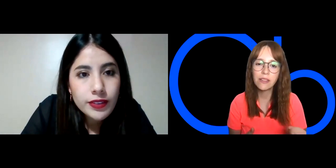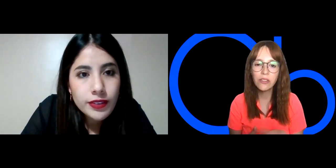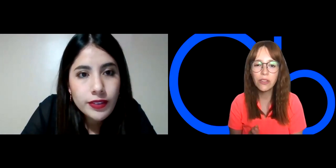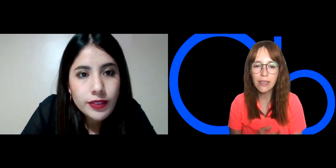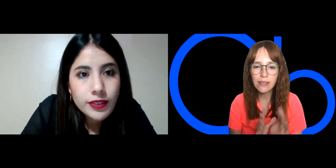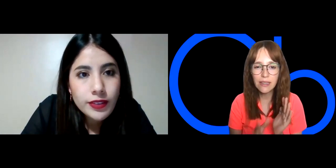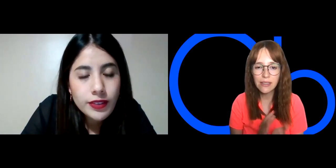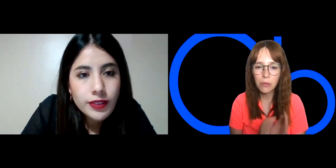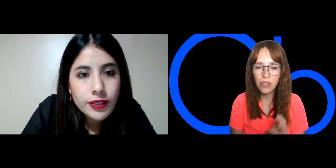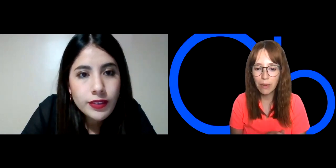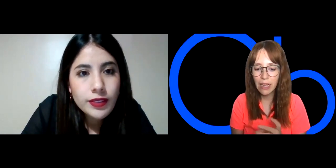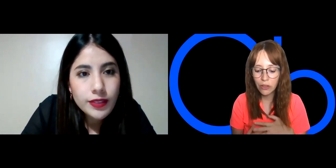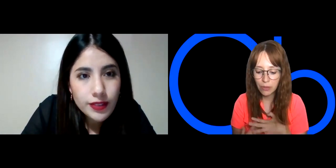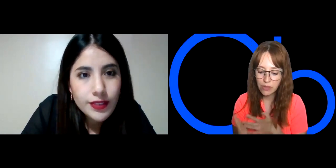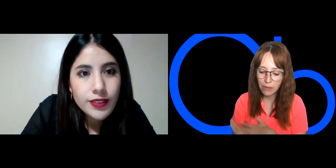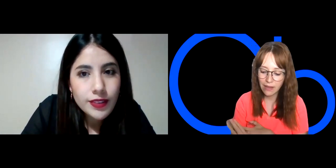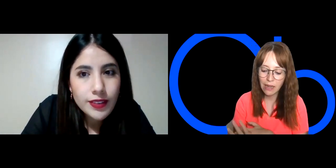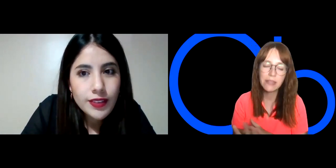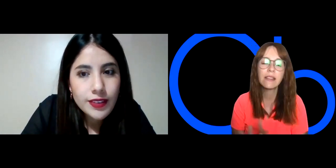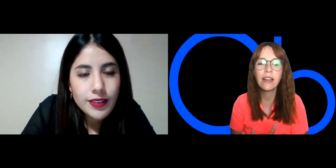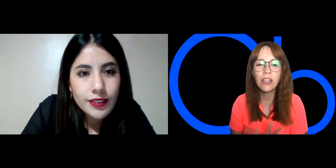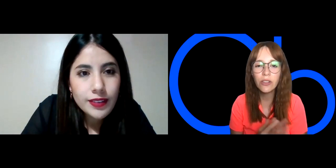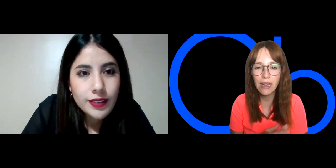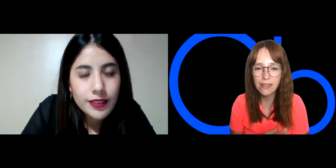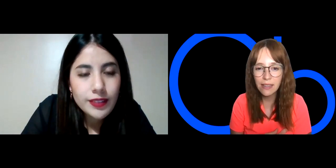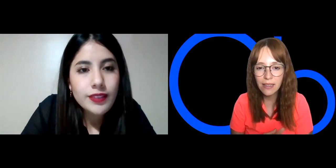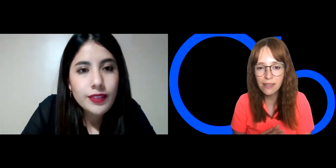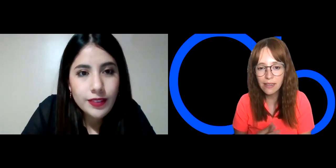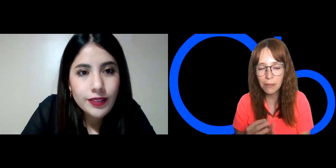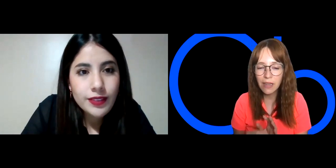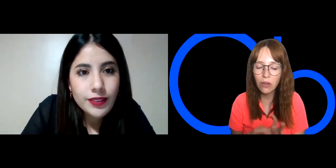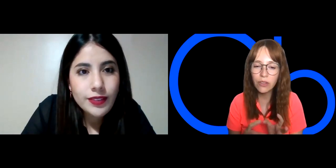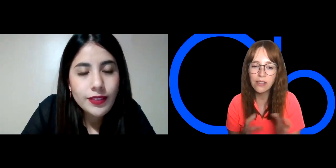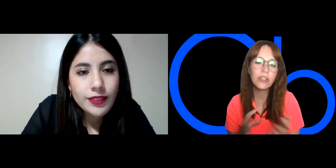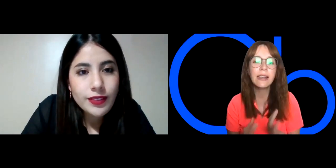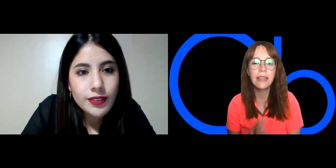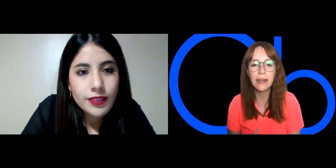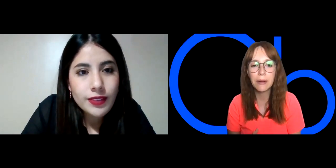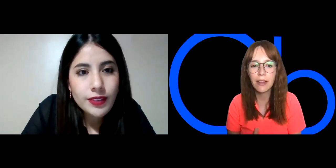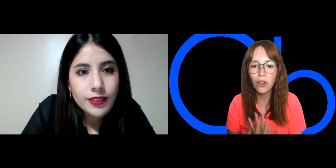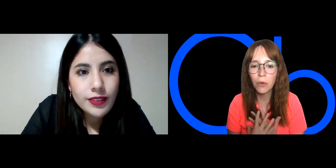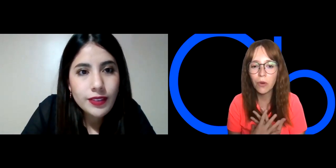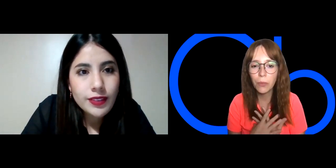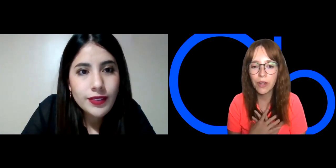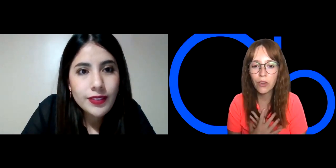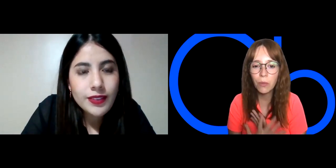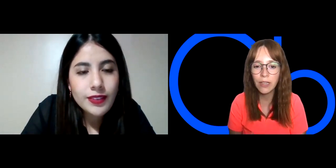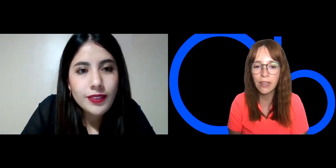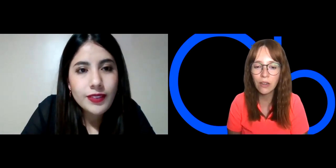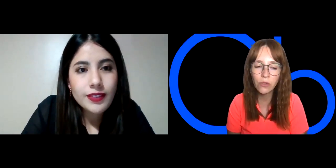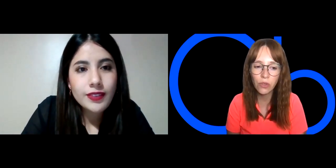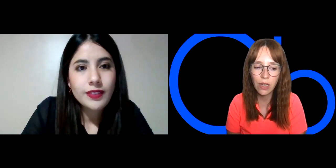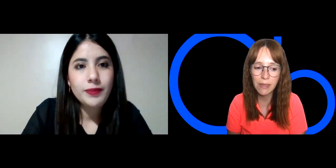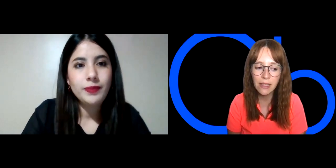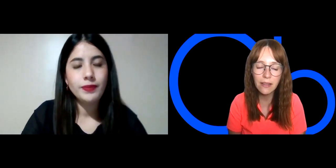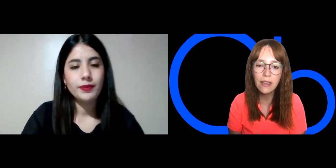de atención, que es el que estamos ya hablando. Vamos a hablar del abecedario y de las señas y también algo de historia clínica, ¿verdad? De cómo poder